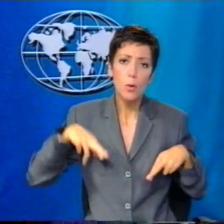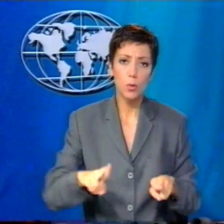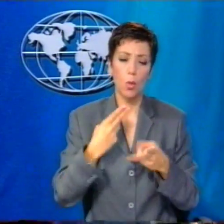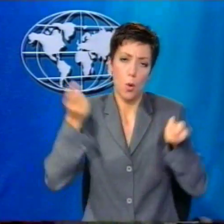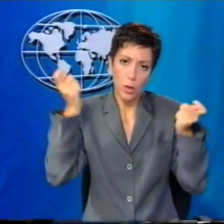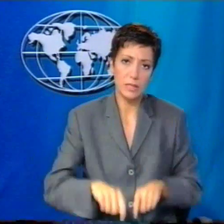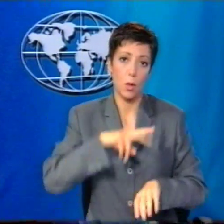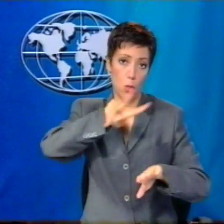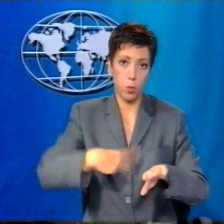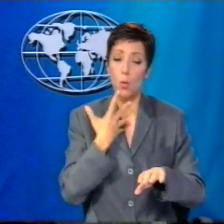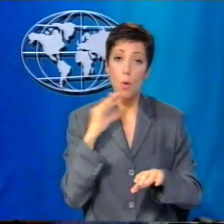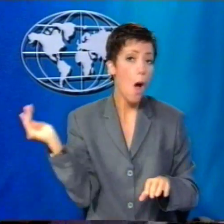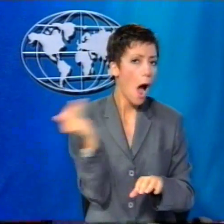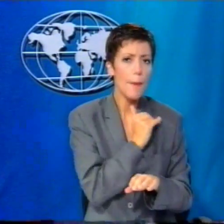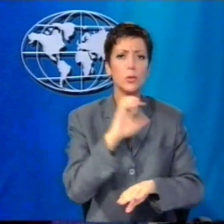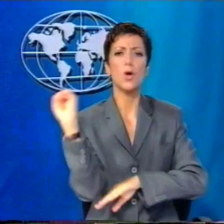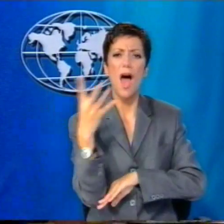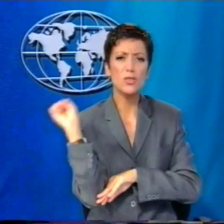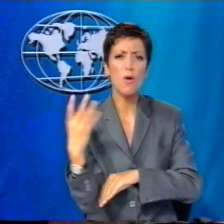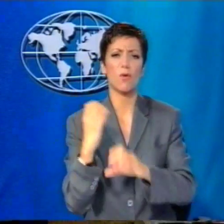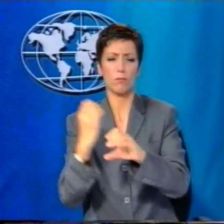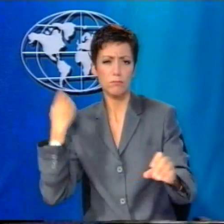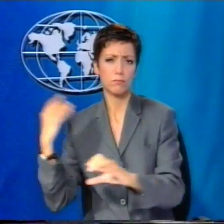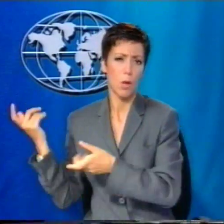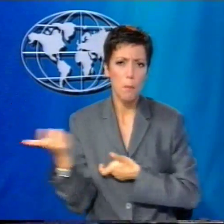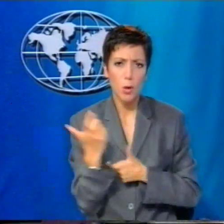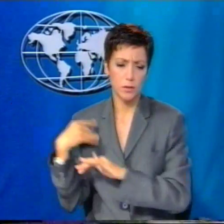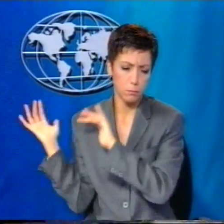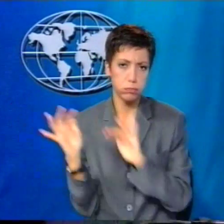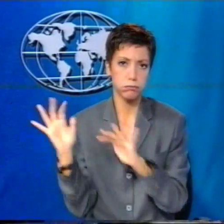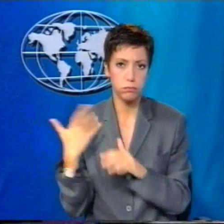καθώς ασθενοφόρα και πυροσβέστες προσπαθούσαν να αντιμετωπίσουν την κατάσταση.